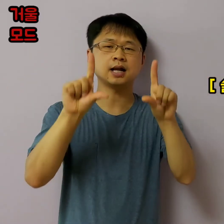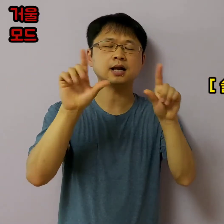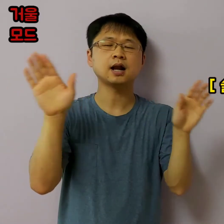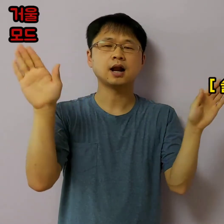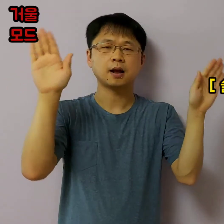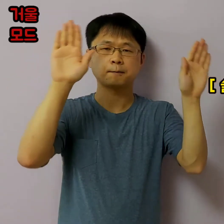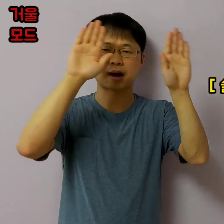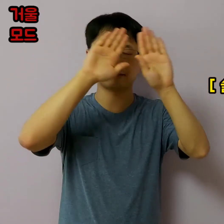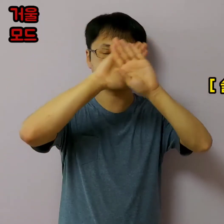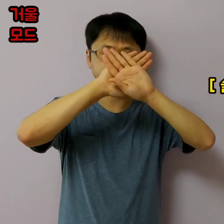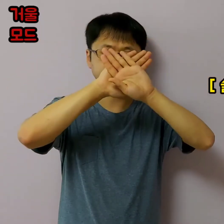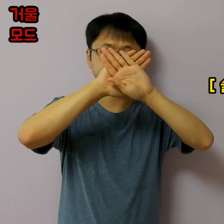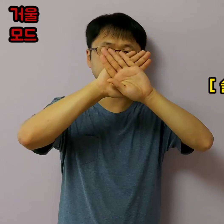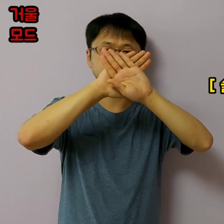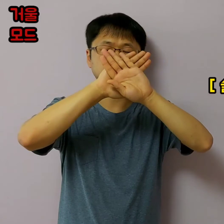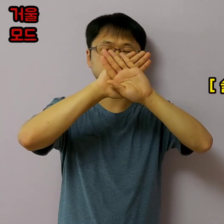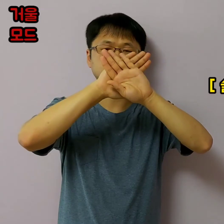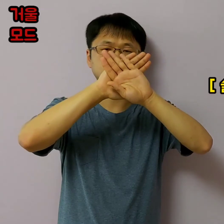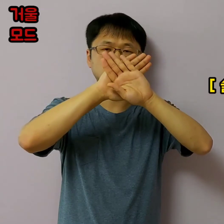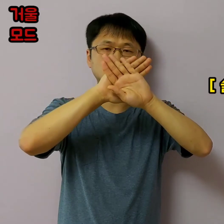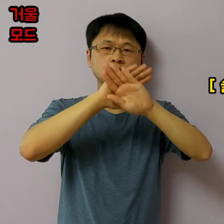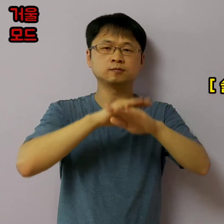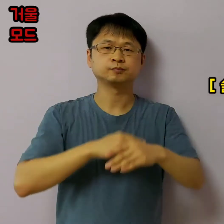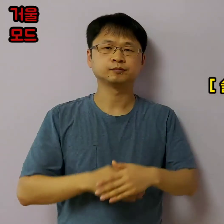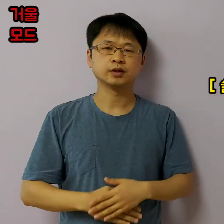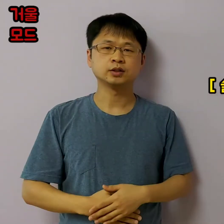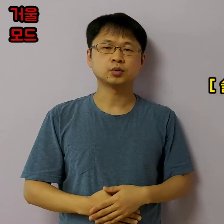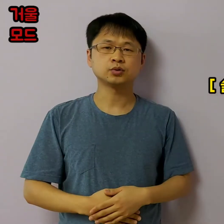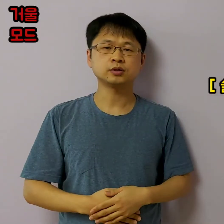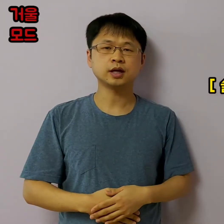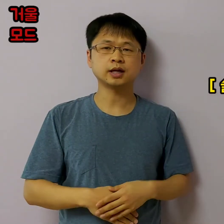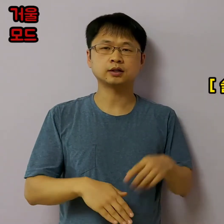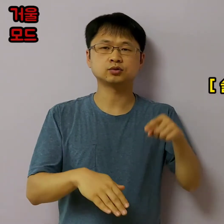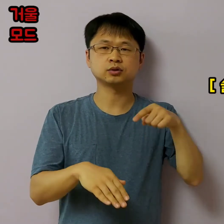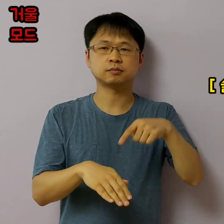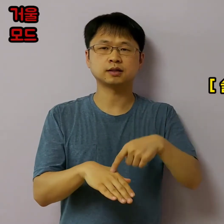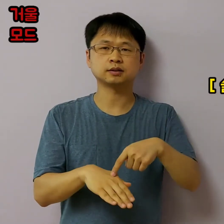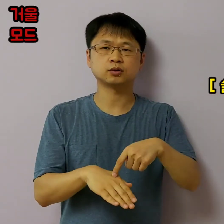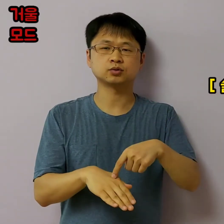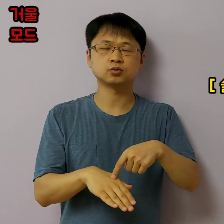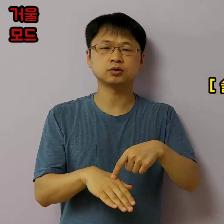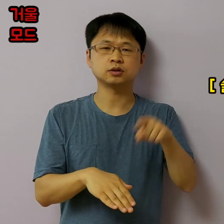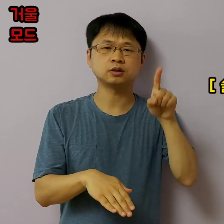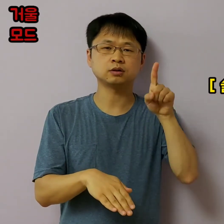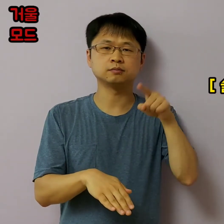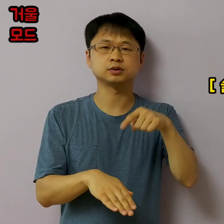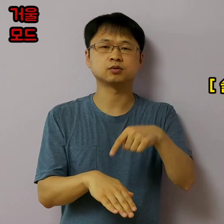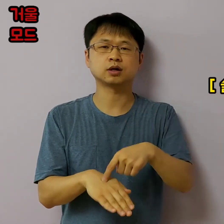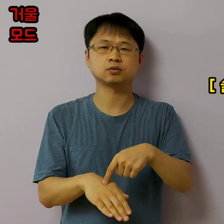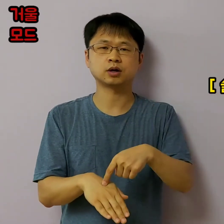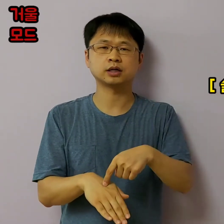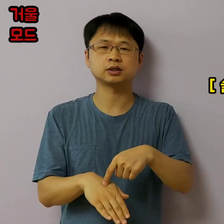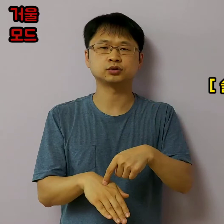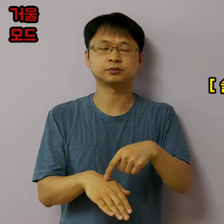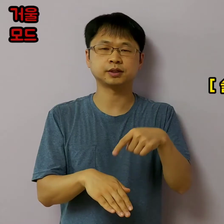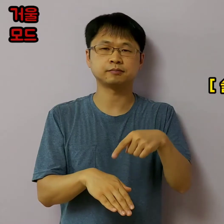그날 밤이란 수어가 되겠죠. 손등에라는 수어는 말 그대로 손등을 검지손가락으로 가리켜 주시면